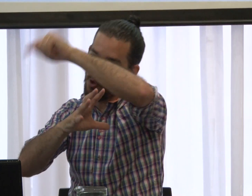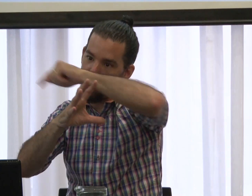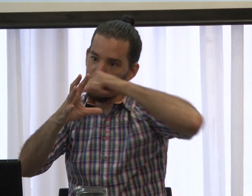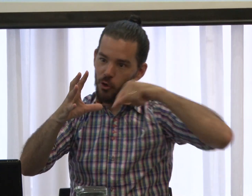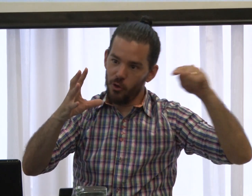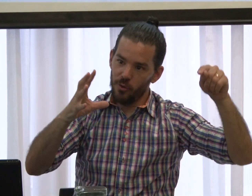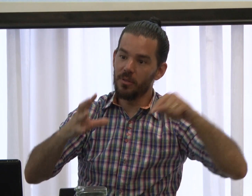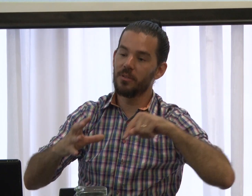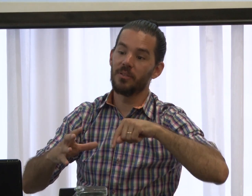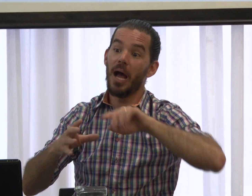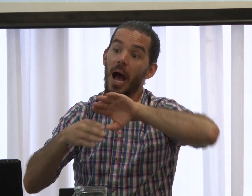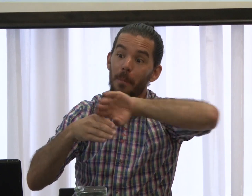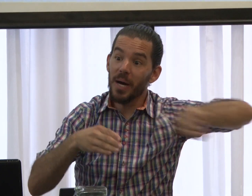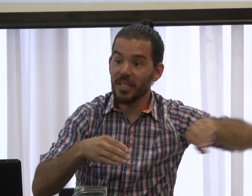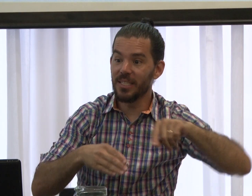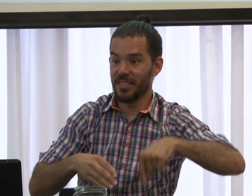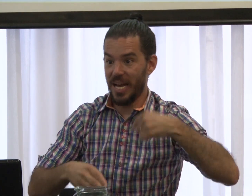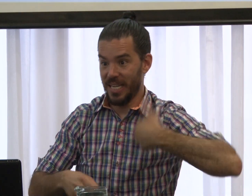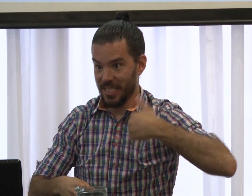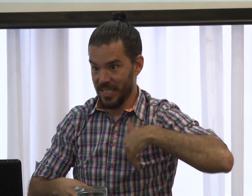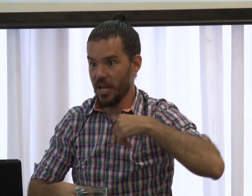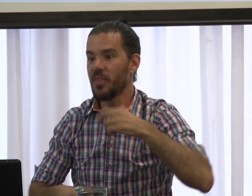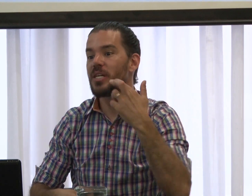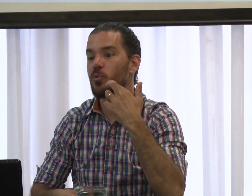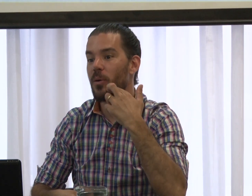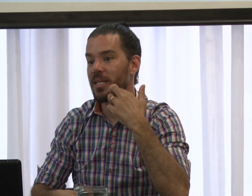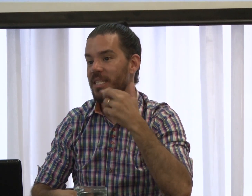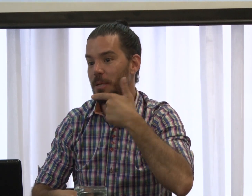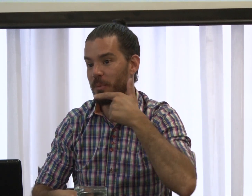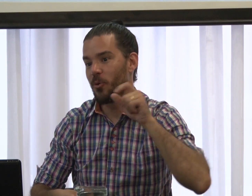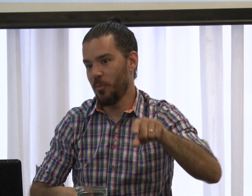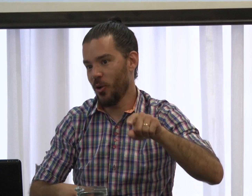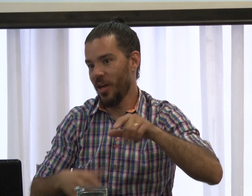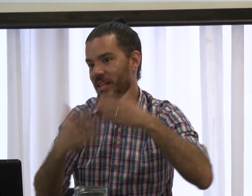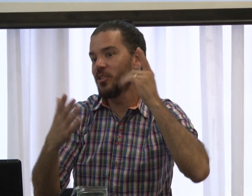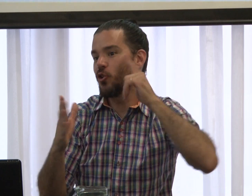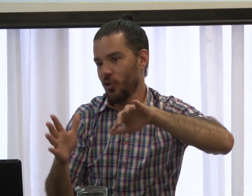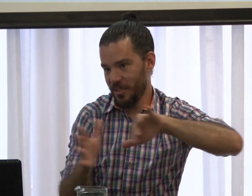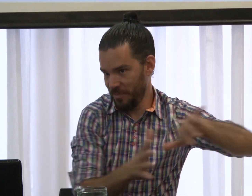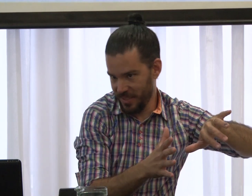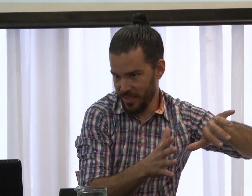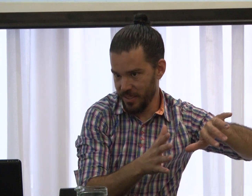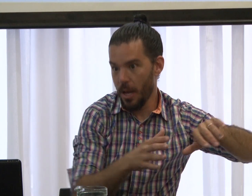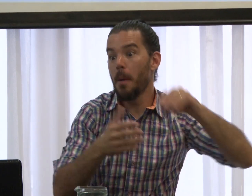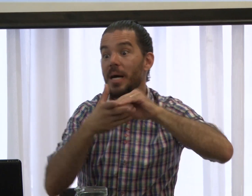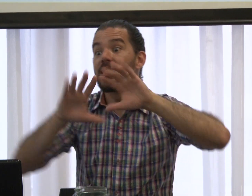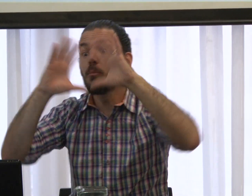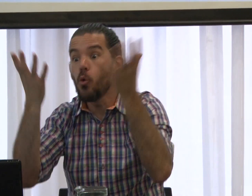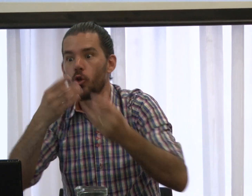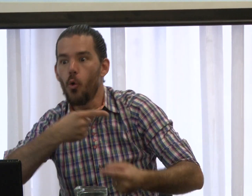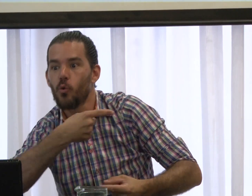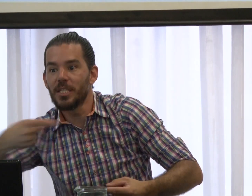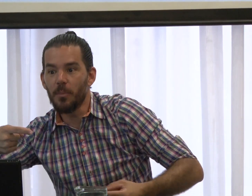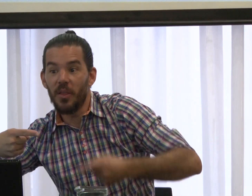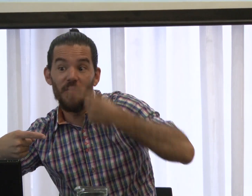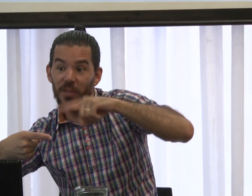No solo 3, pero hay muchas más. Perdón, sí, me dicen, hay otras más chiquitas. Casa Hogar, por ejemplo, que es una asociación